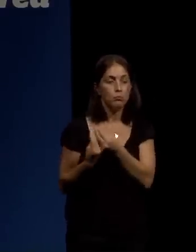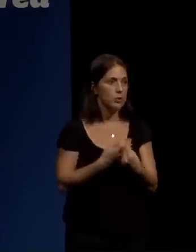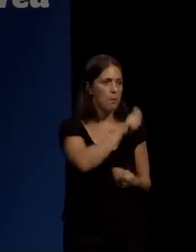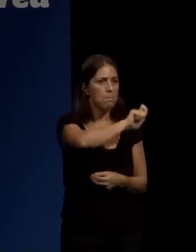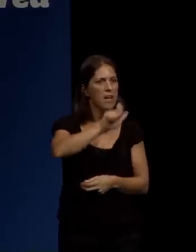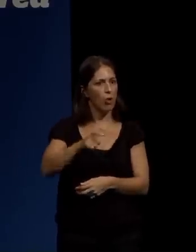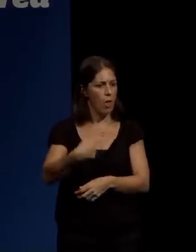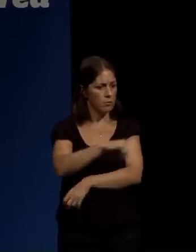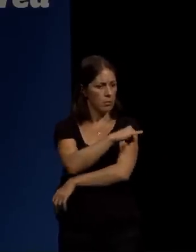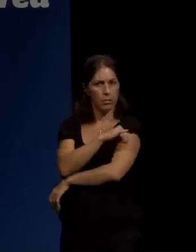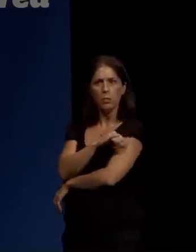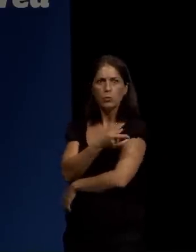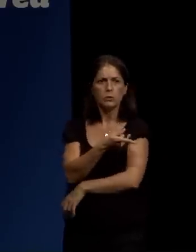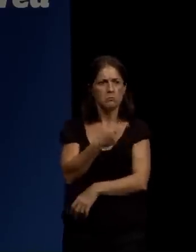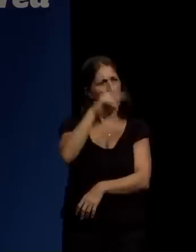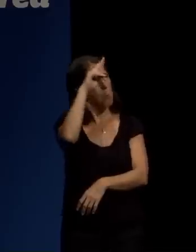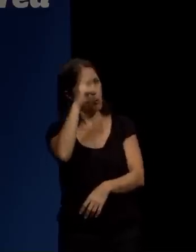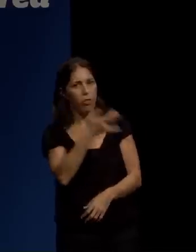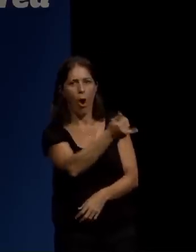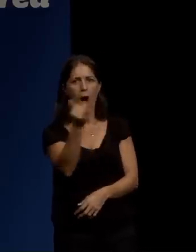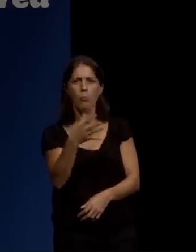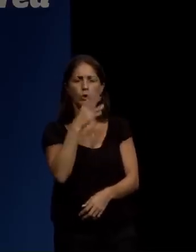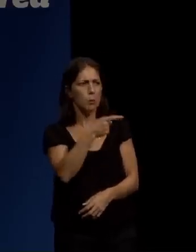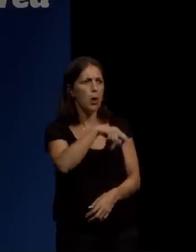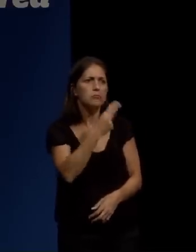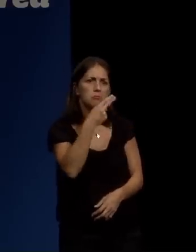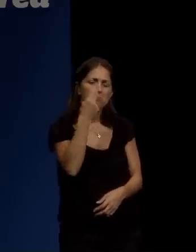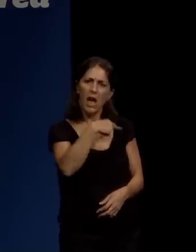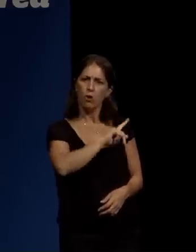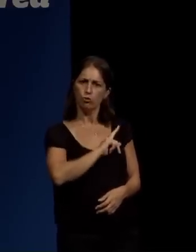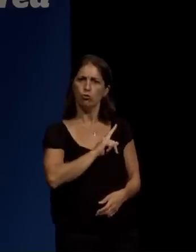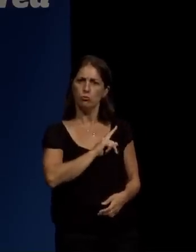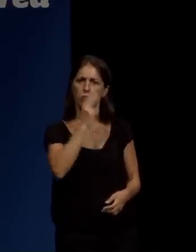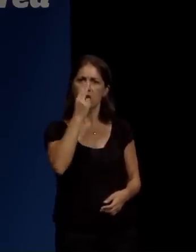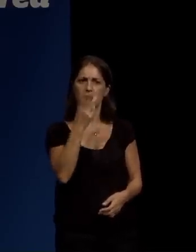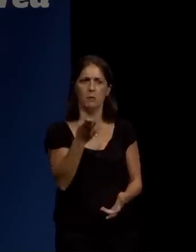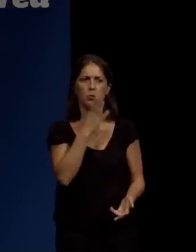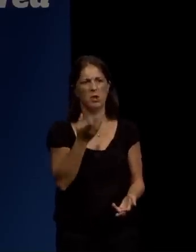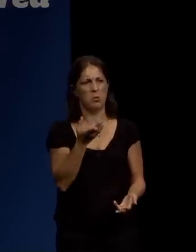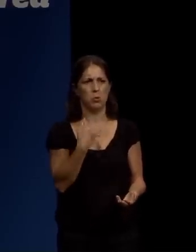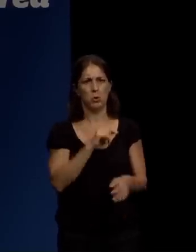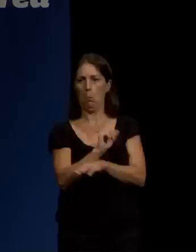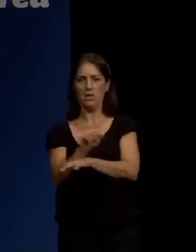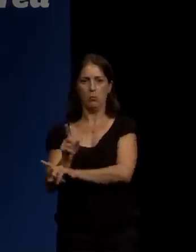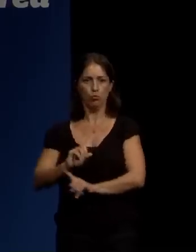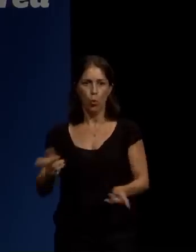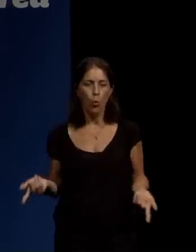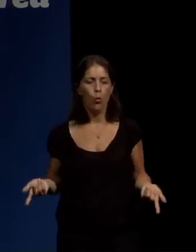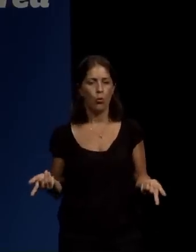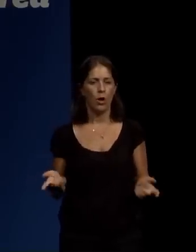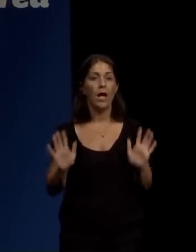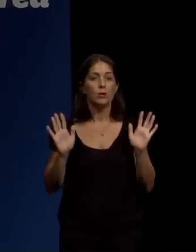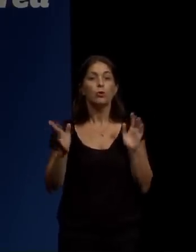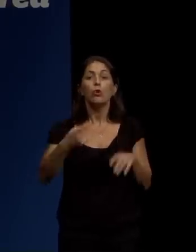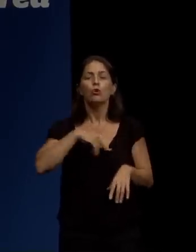temos dentro da casa, dentro da nosa organización, porque nos interesa, porque nada nos é alleo da xente que está preto nosa. Por iso,